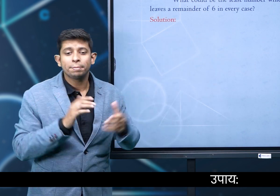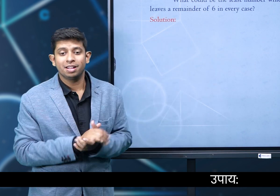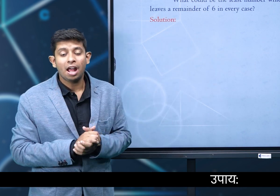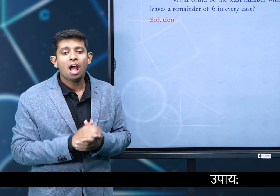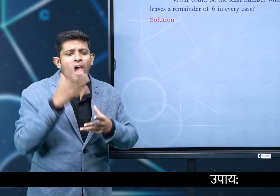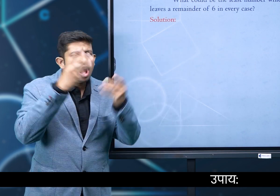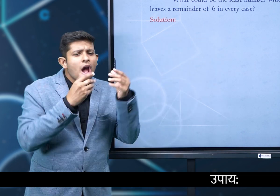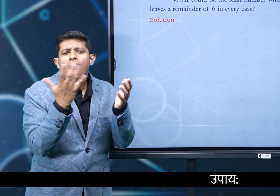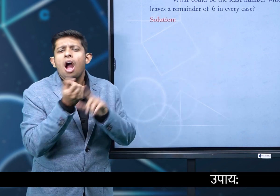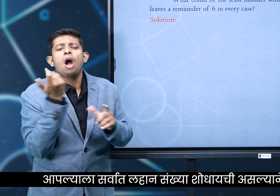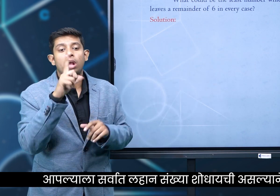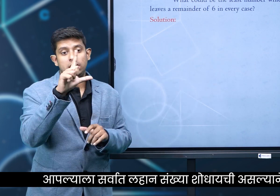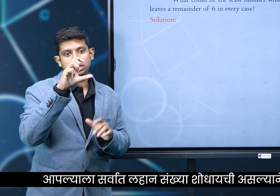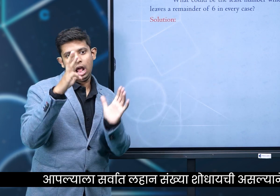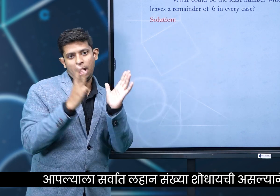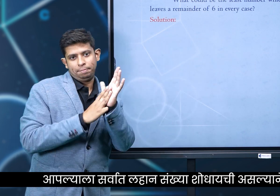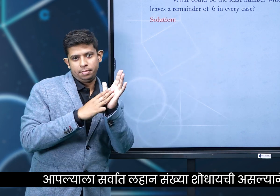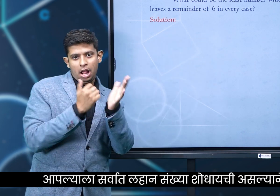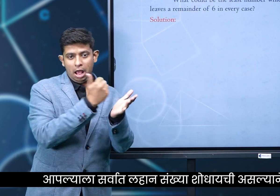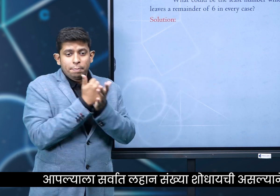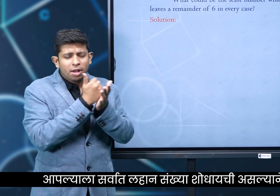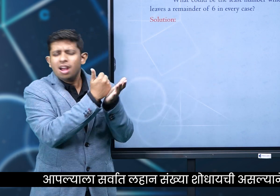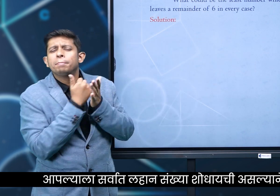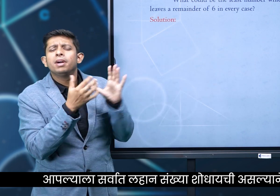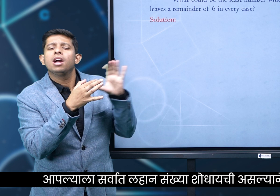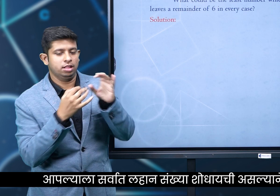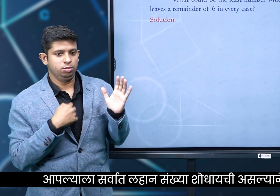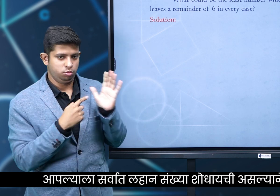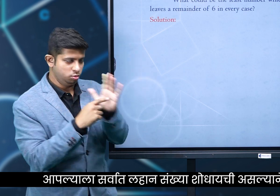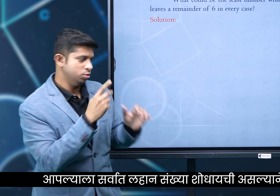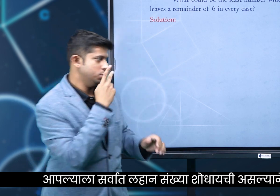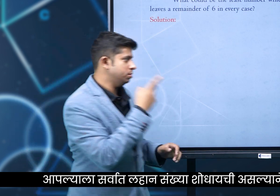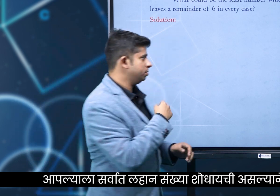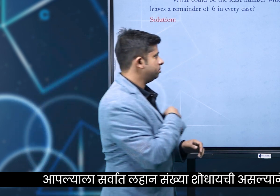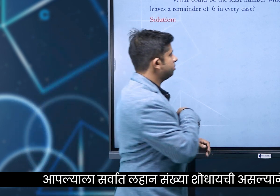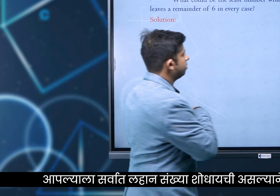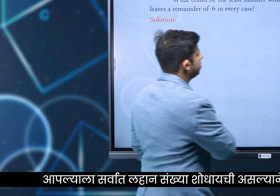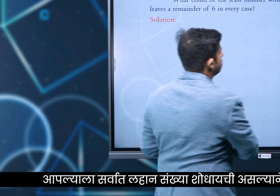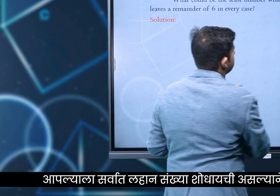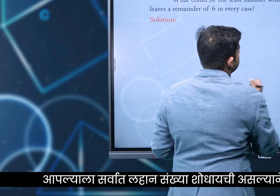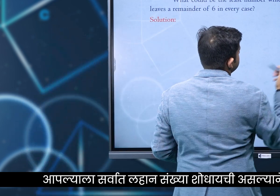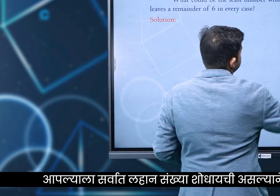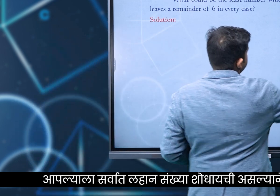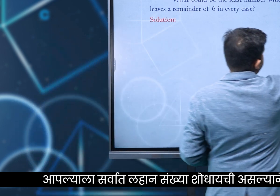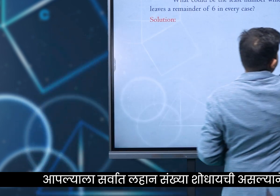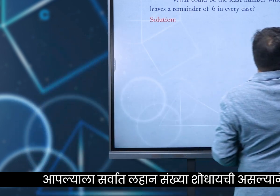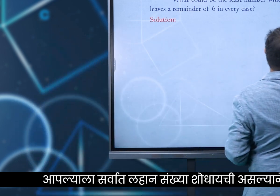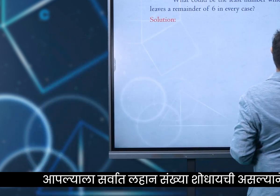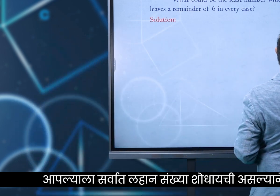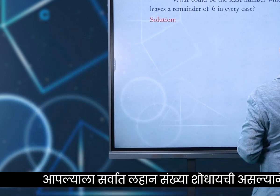उपाय: आपल्याला सर्वात लहान संख्या शोधायची असल्याने आपण प्रथम लसावी काढू.